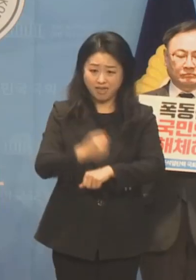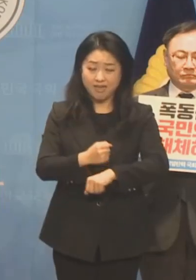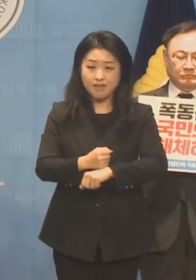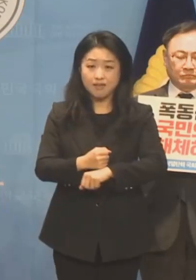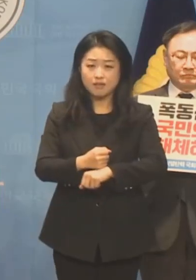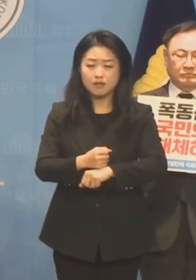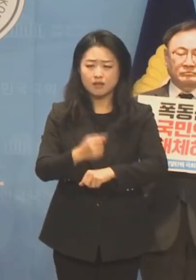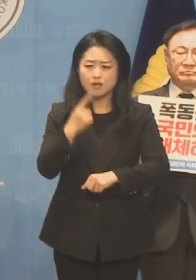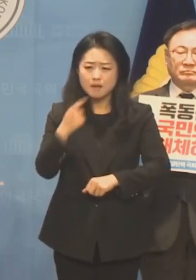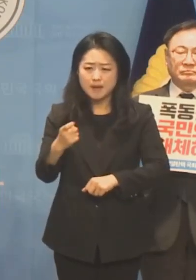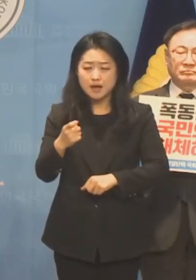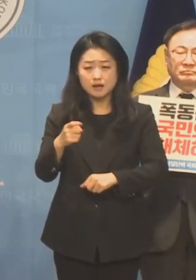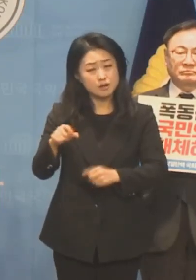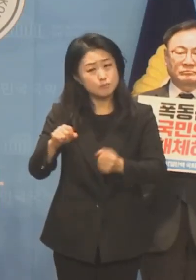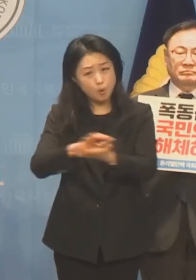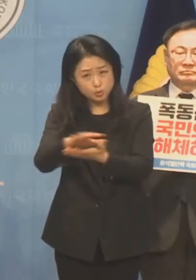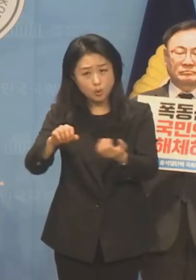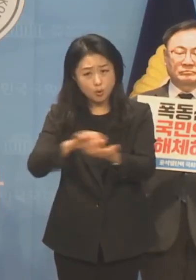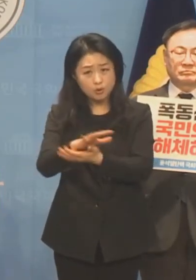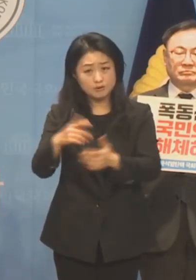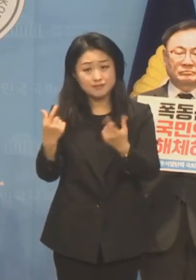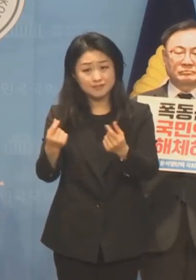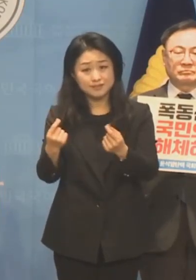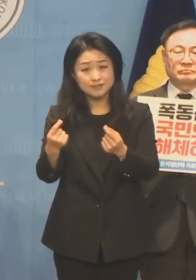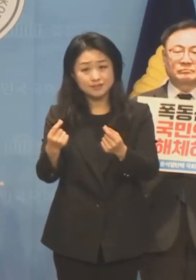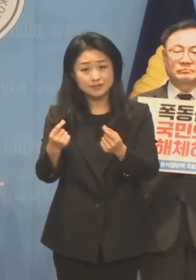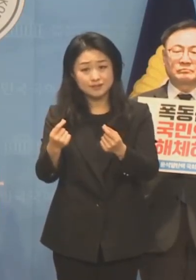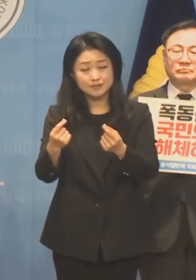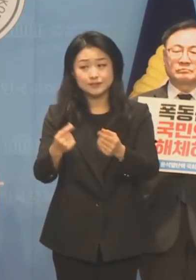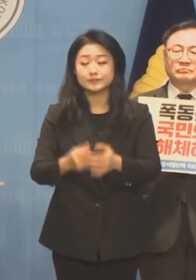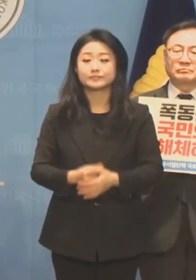협박하고 그러는 게 폭도가 아니면 뭡니까?